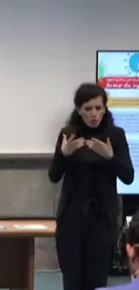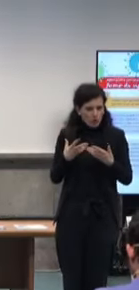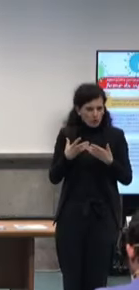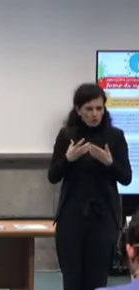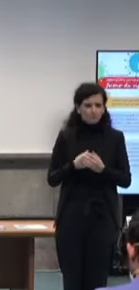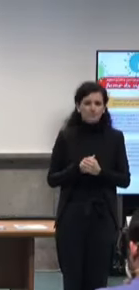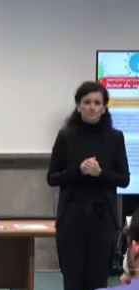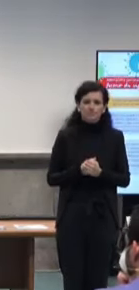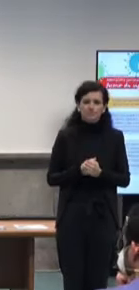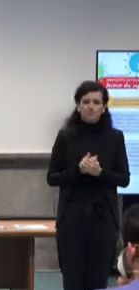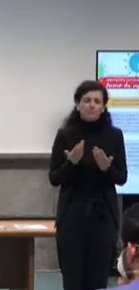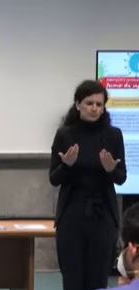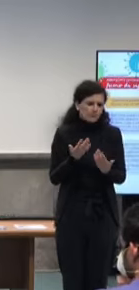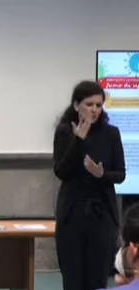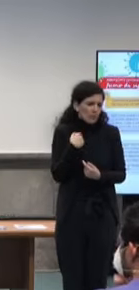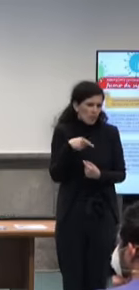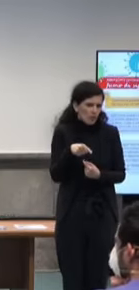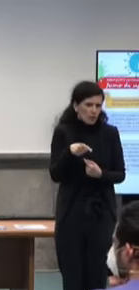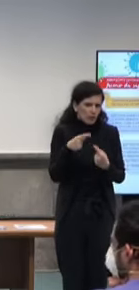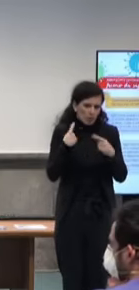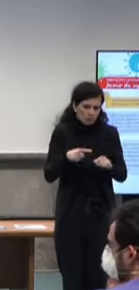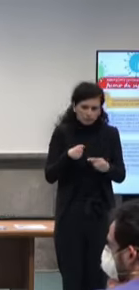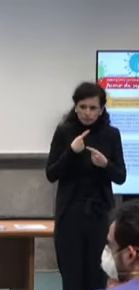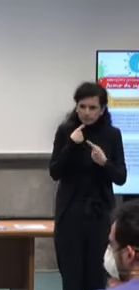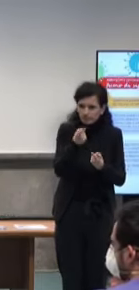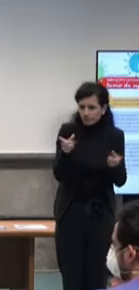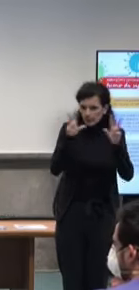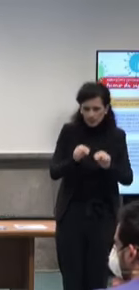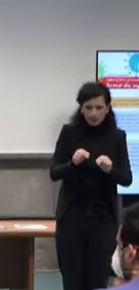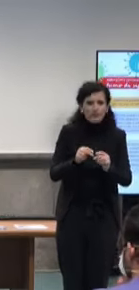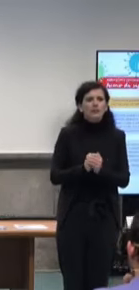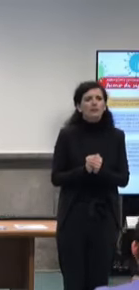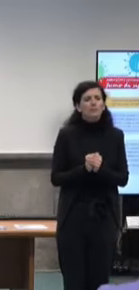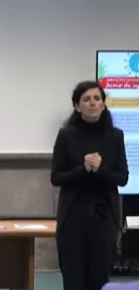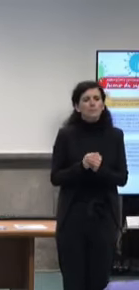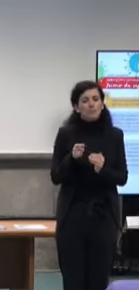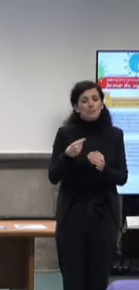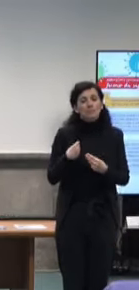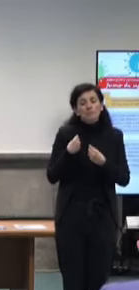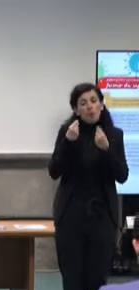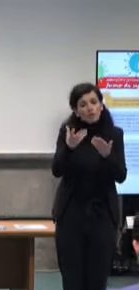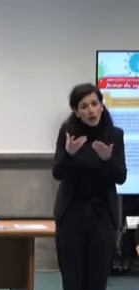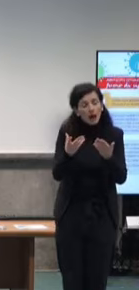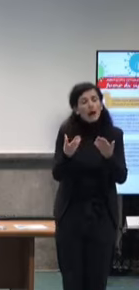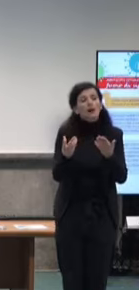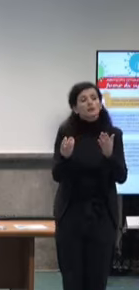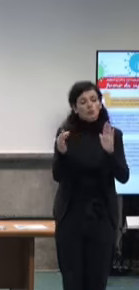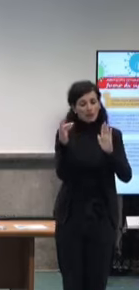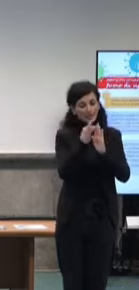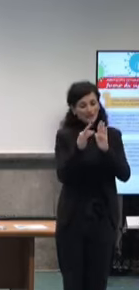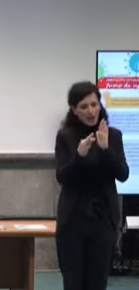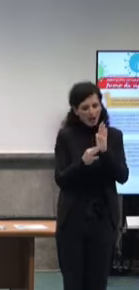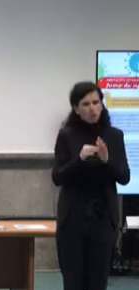una focalizzazione su questo del motivo per cui l'abbiamo presente abbiamo presentato anche il dato dicendo e vero che sono